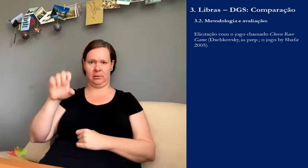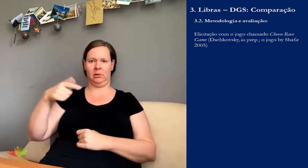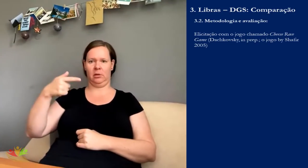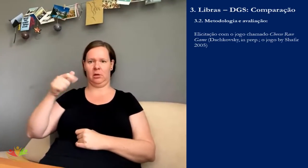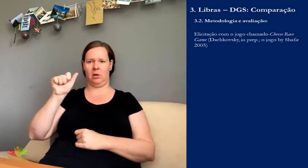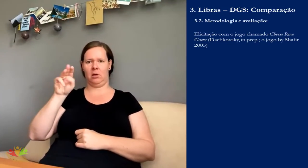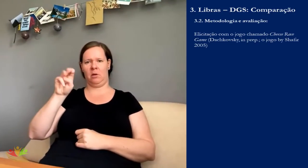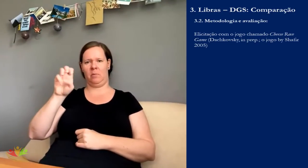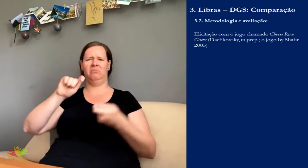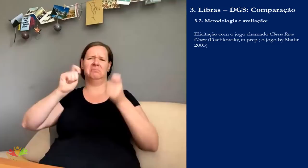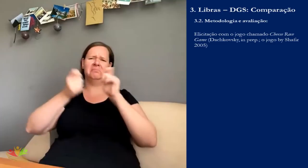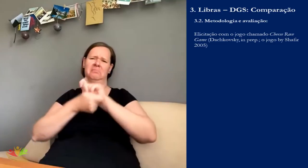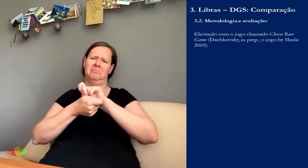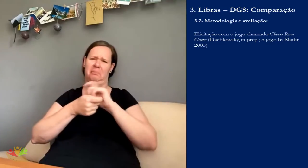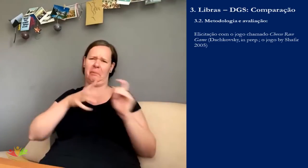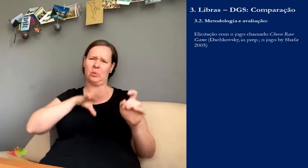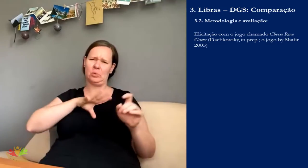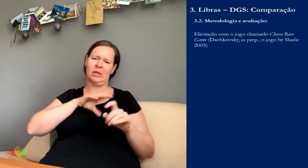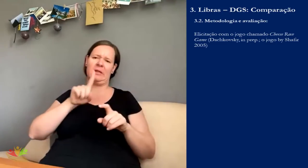resposta direcionada.